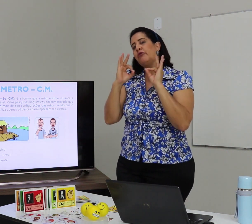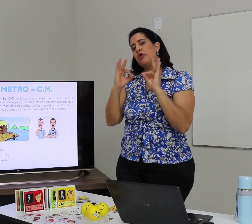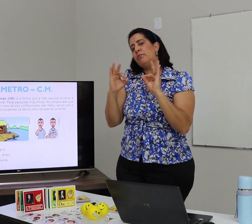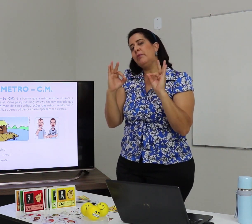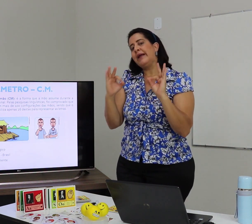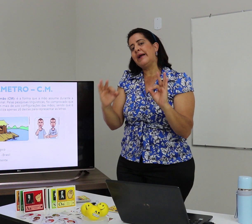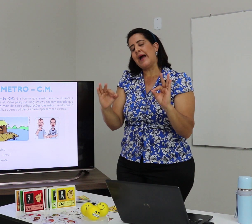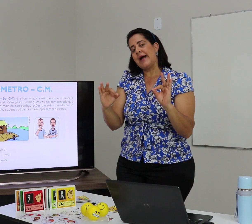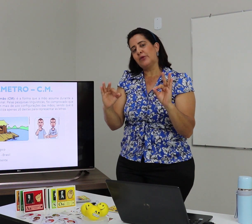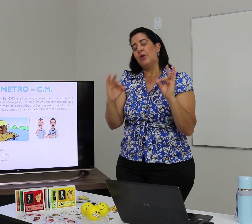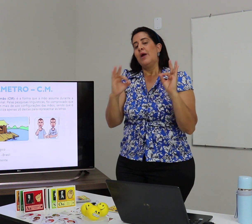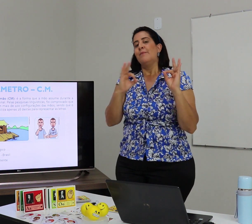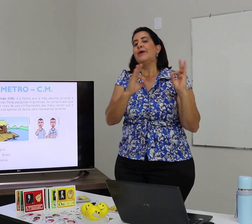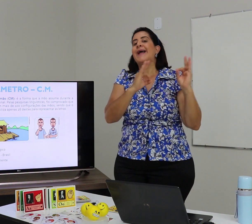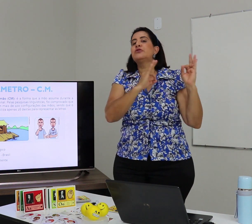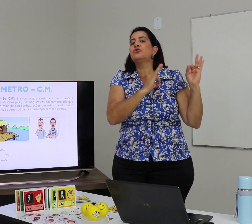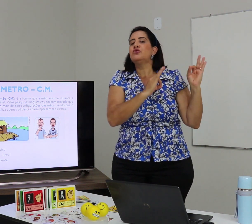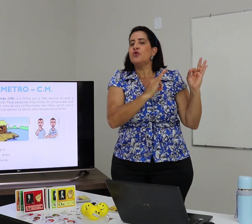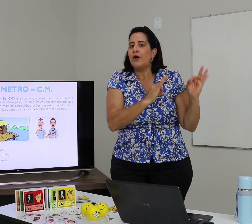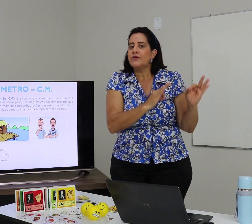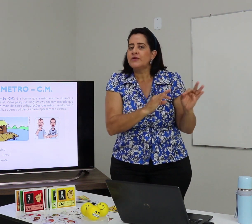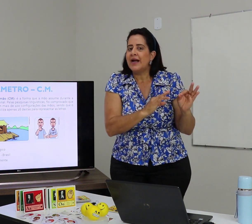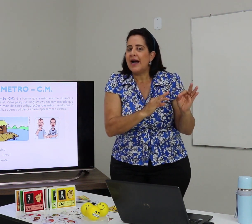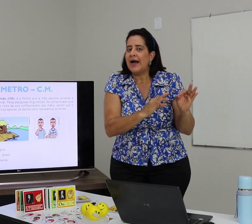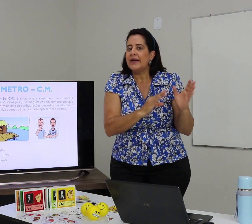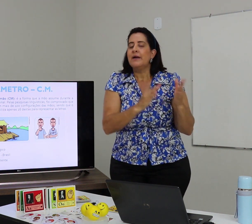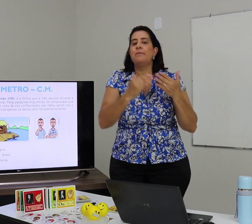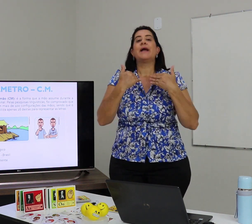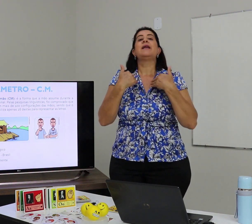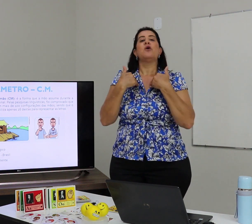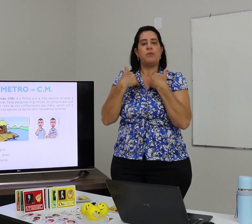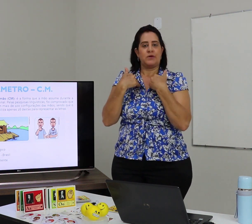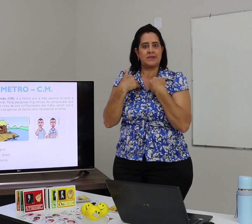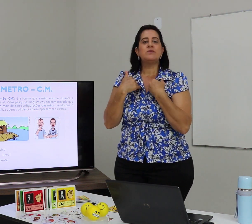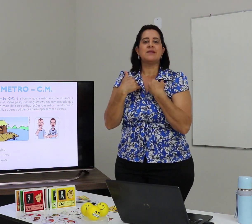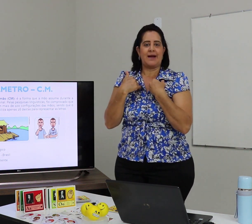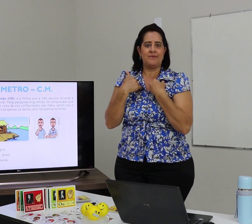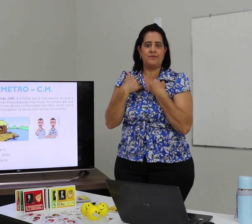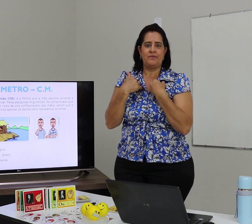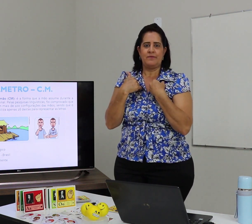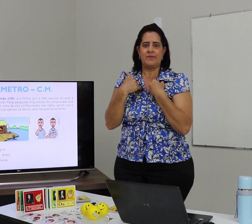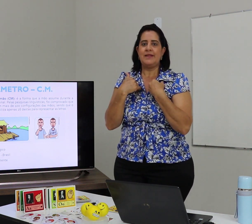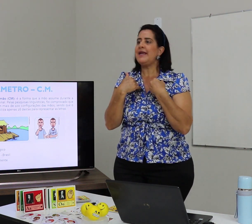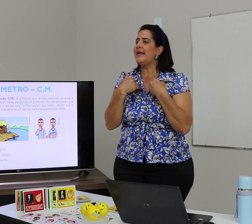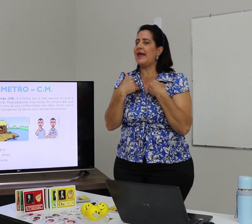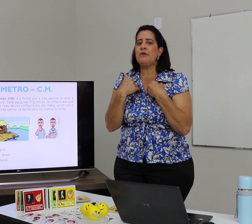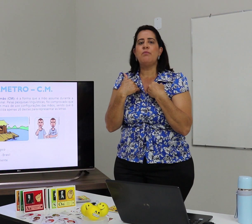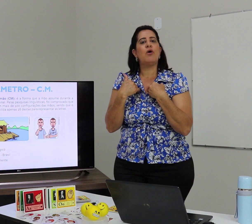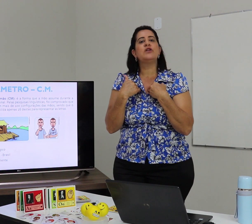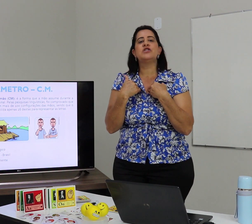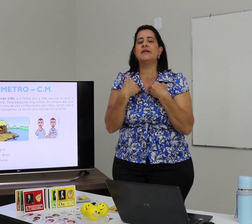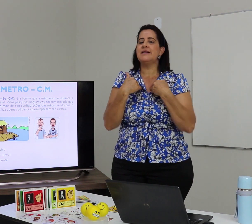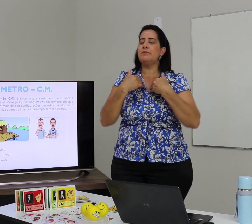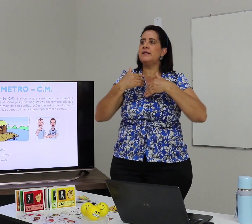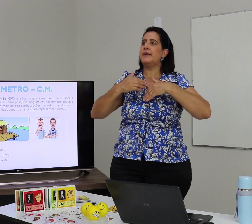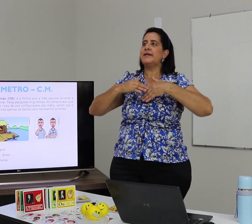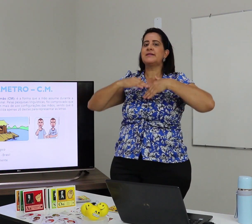foi publicado por estudiosos da área para que eu possa usar. Ninguém pode simplesmente